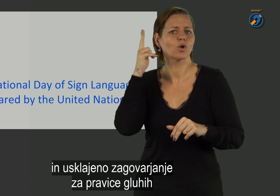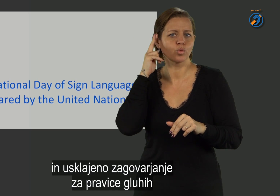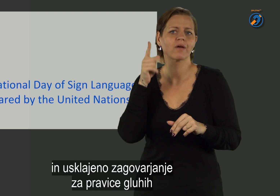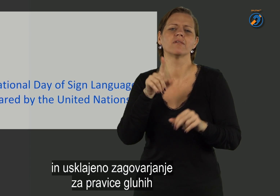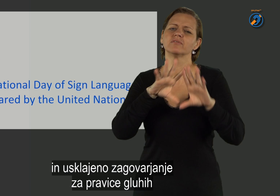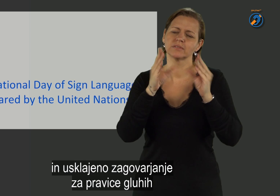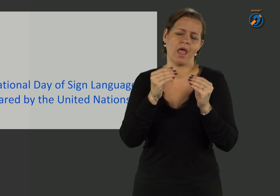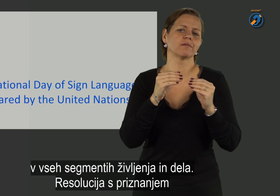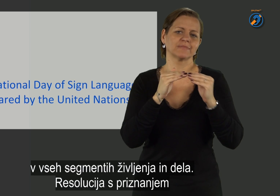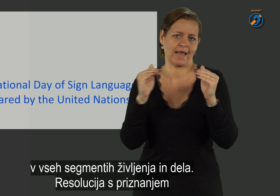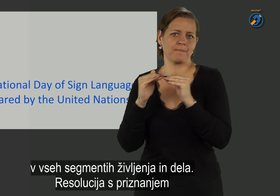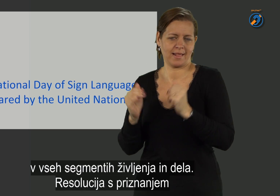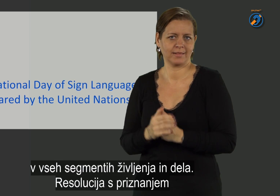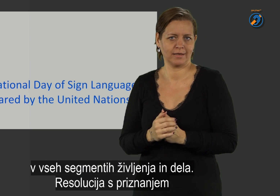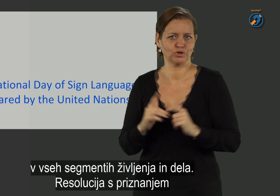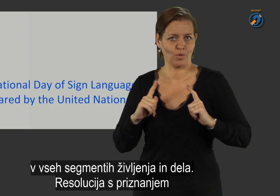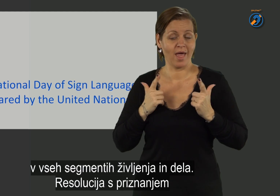vseh segmentih življenja in dela.